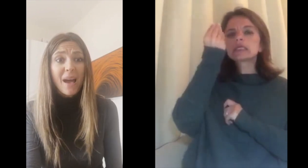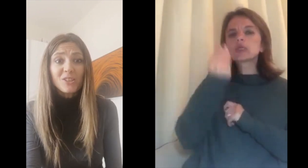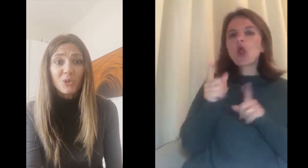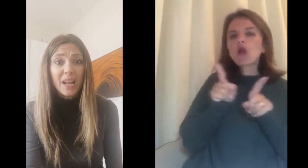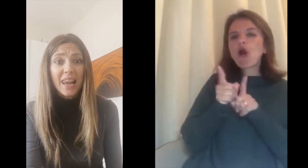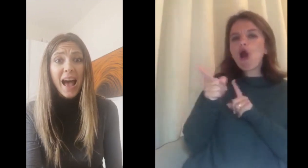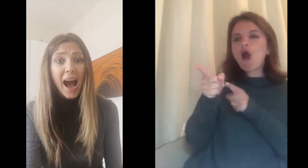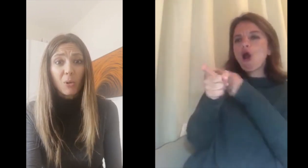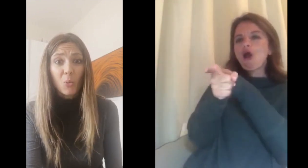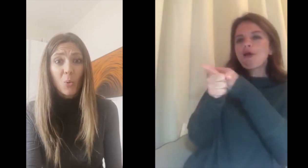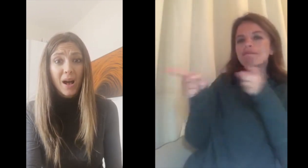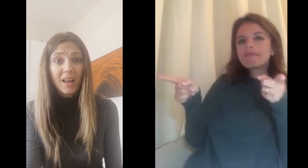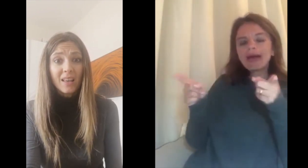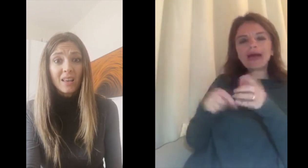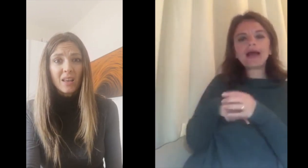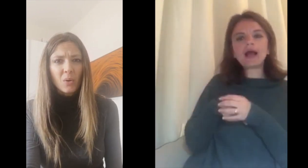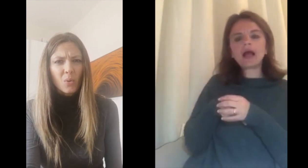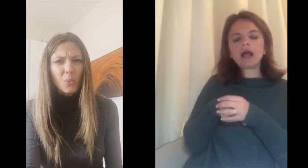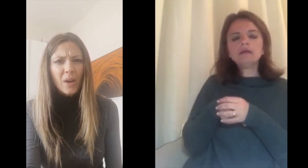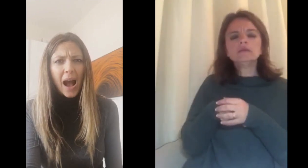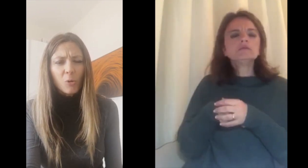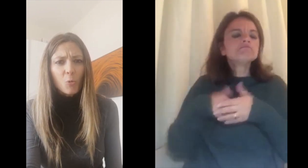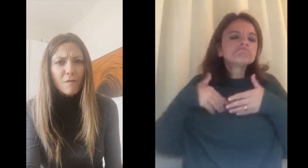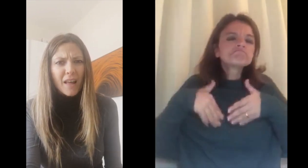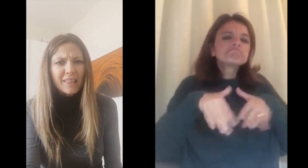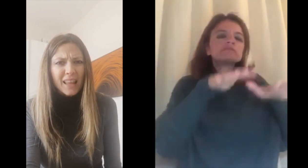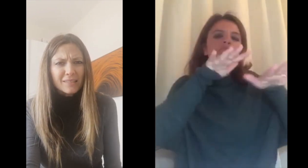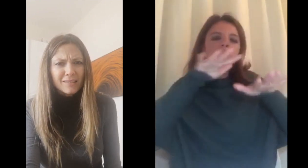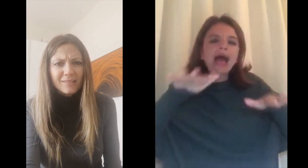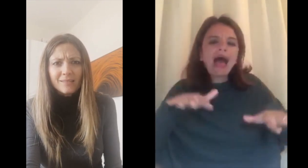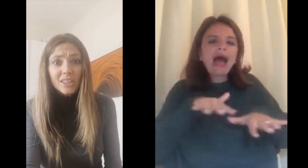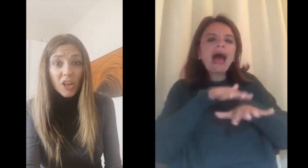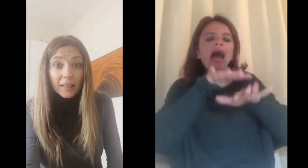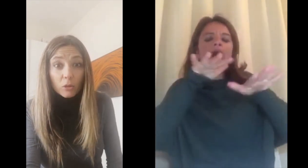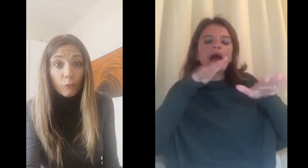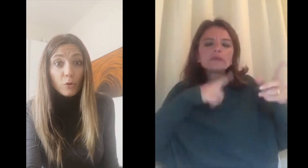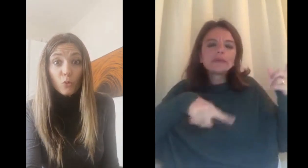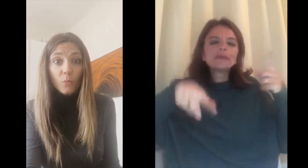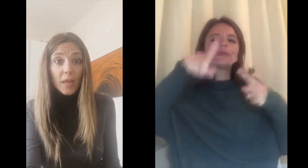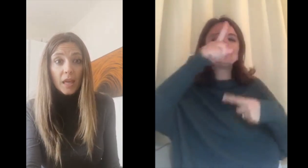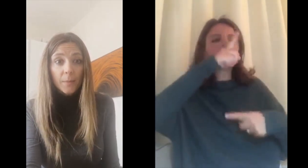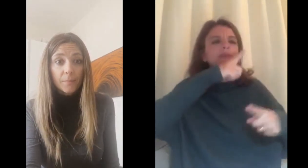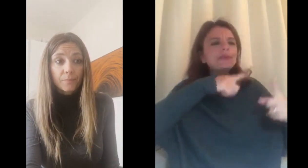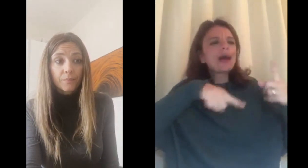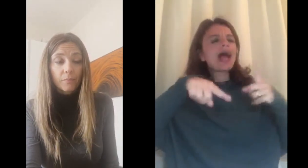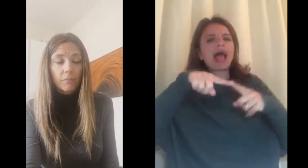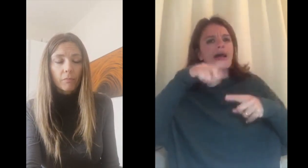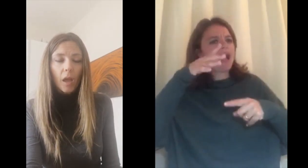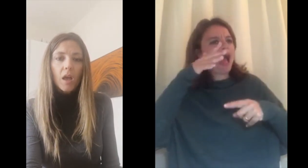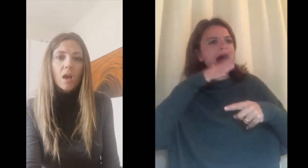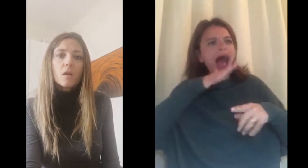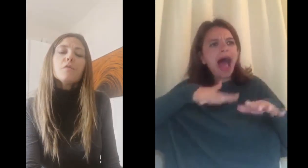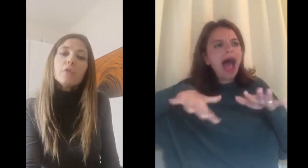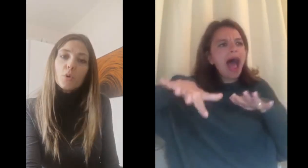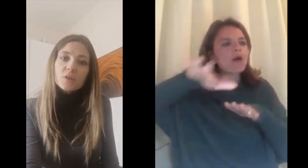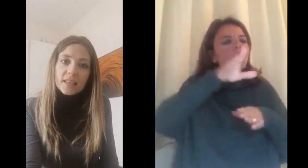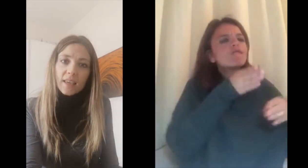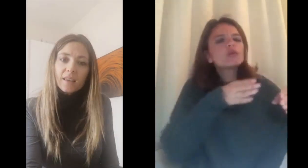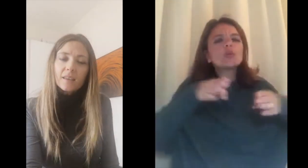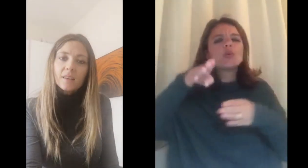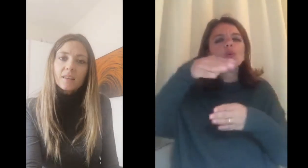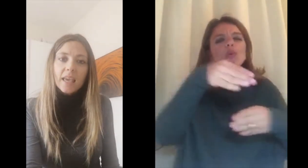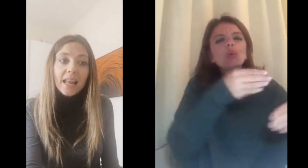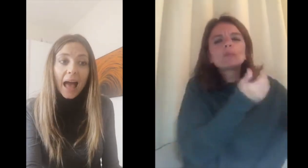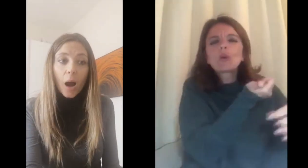lasciarono sommerso nell'acqua. Un'acqua fatta di 100 fiumi. Fu